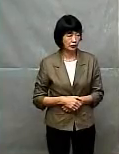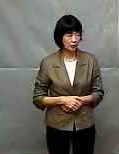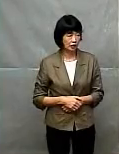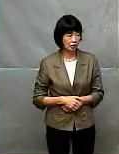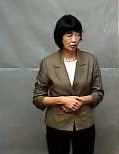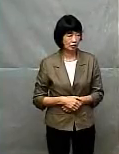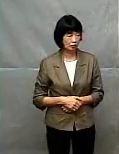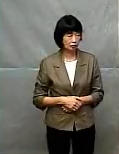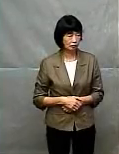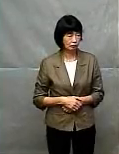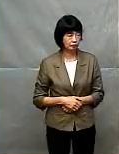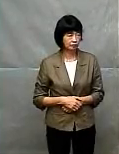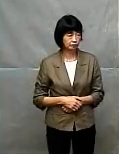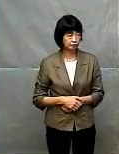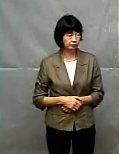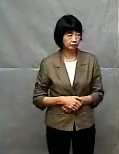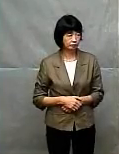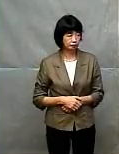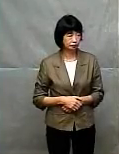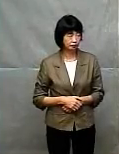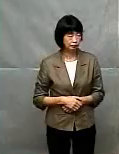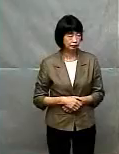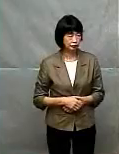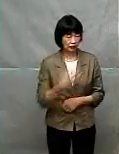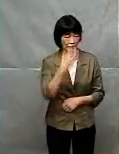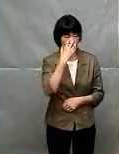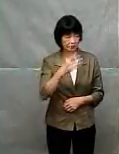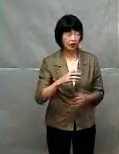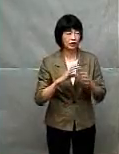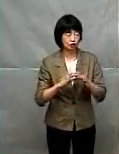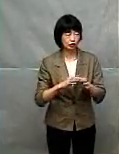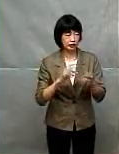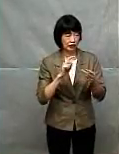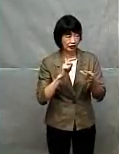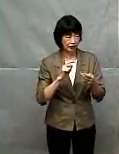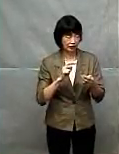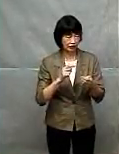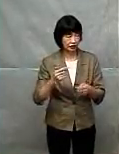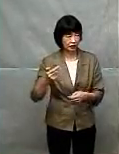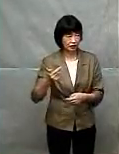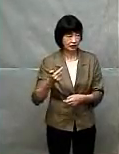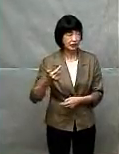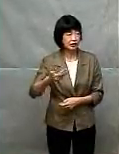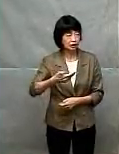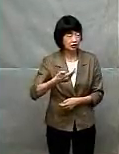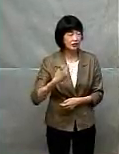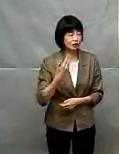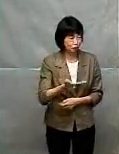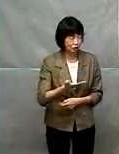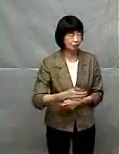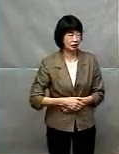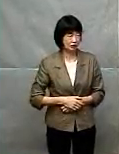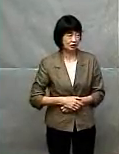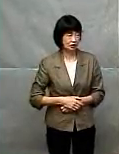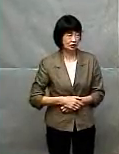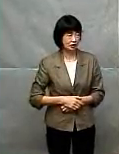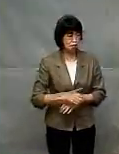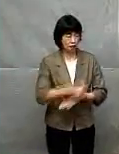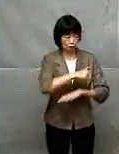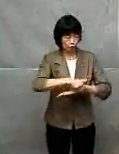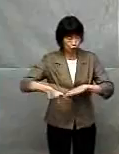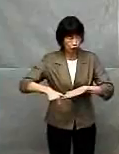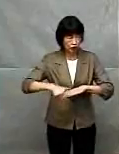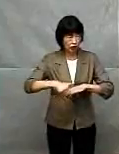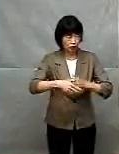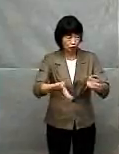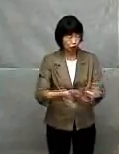日経新聞です。 はい、 新幹線についていくつかお尋ねします。 はい、 まずプロジェクトの名称なんですけれども、